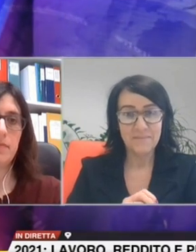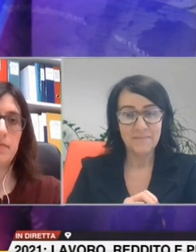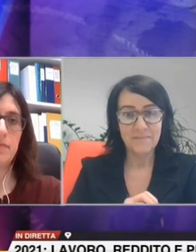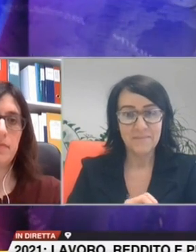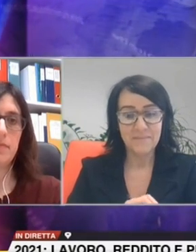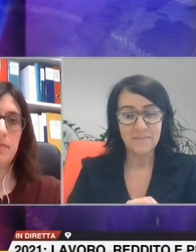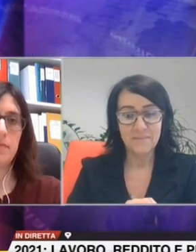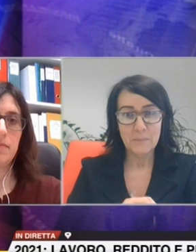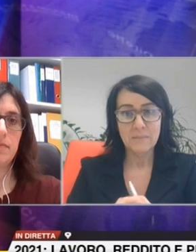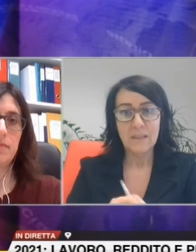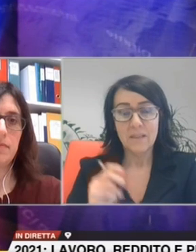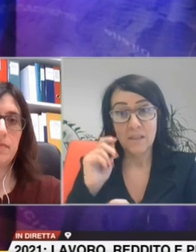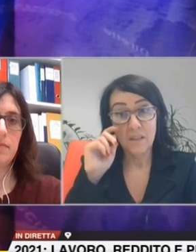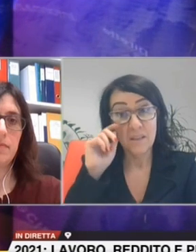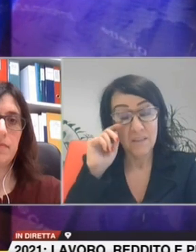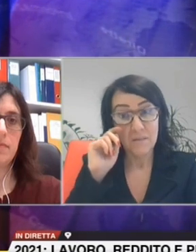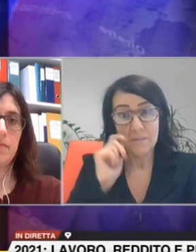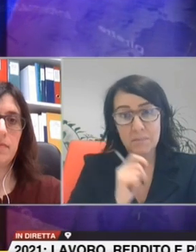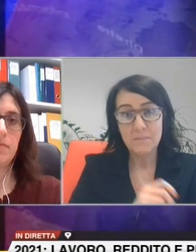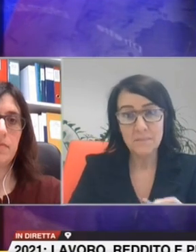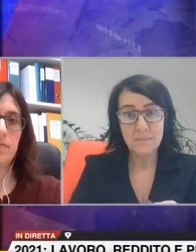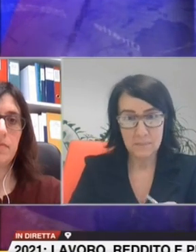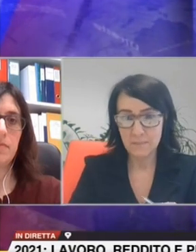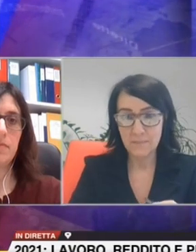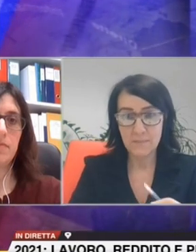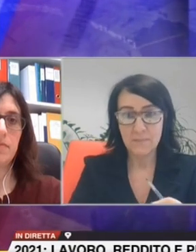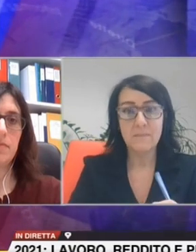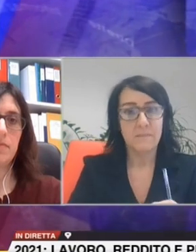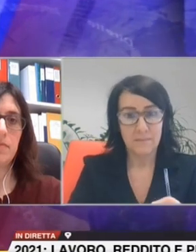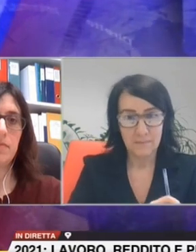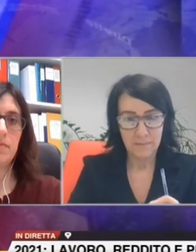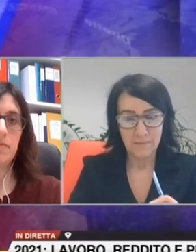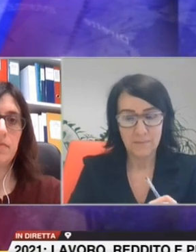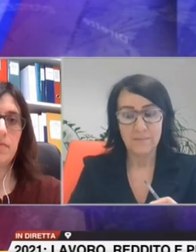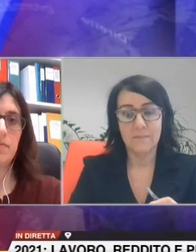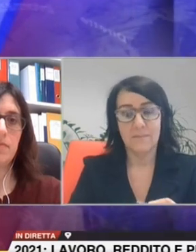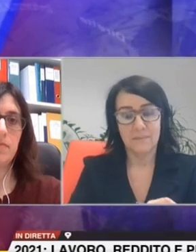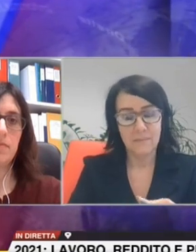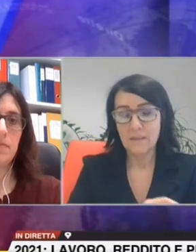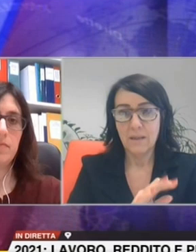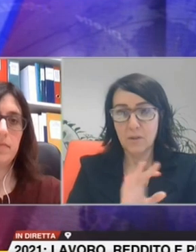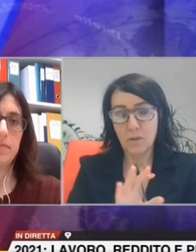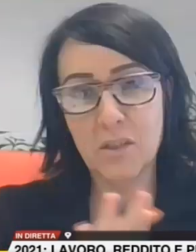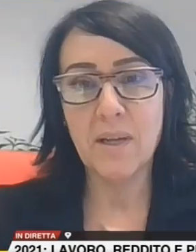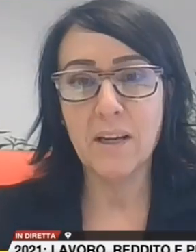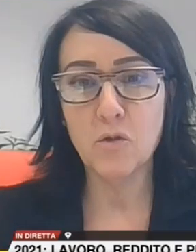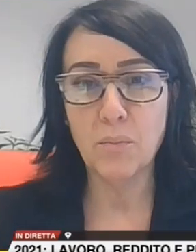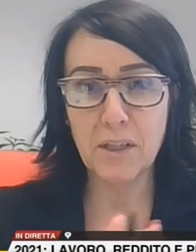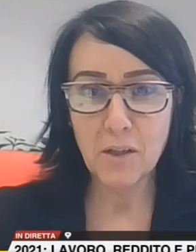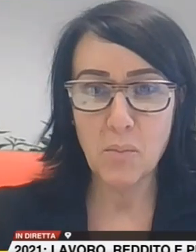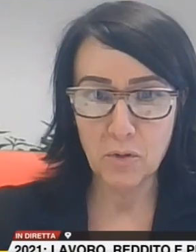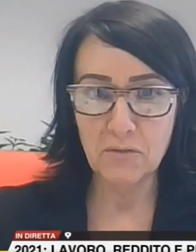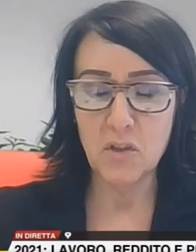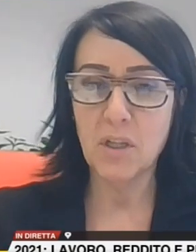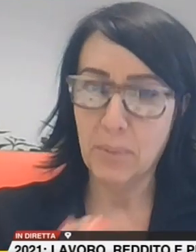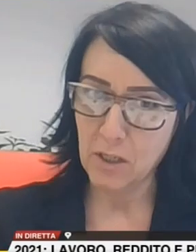compilare l'ISE? Magari se riusciamo proprio in un minuto a spiegare quali sono i documenti da portare. Allora, spiegare i documenti